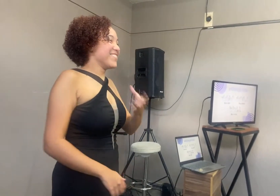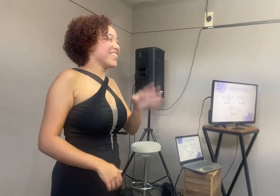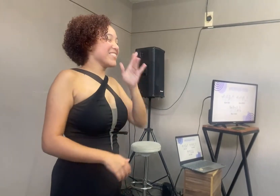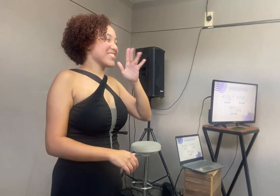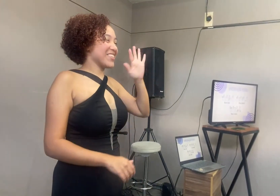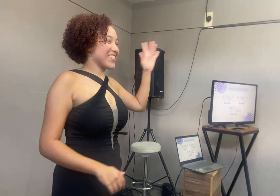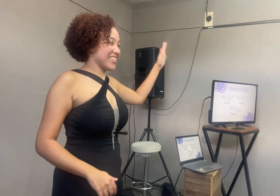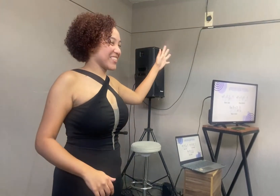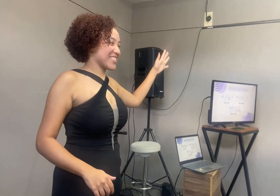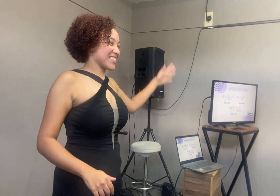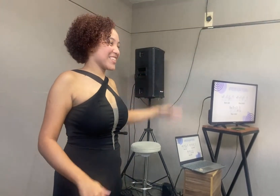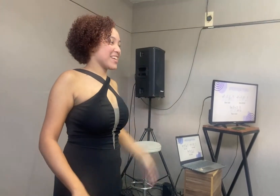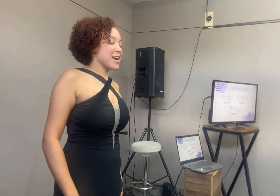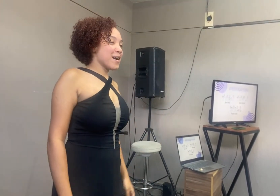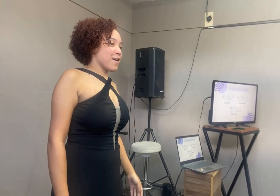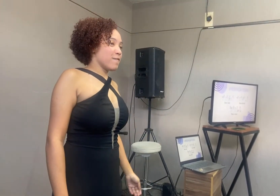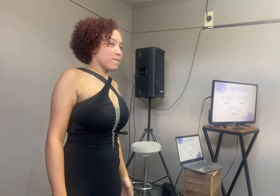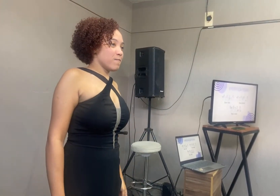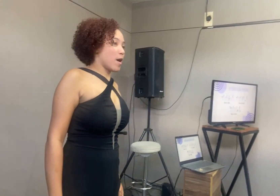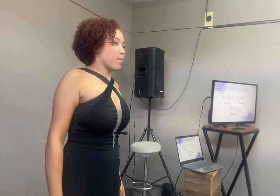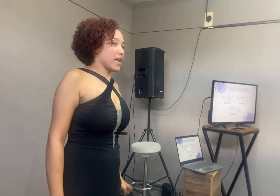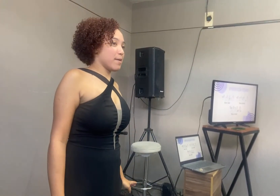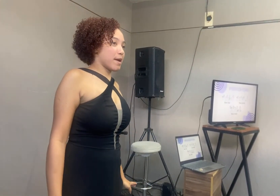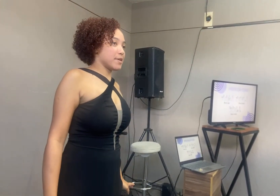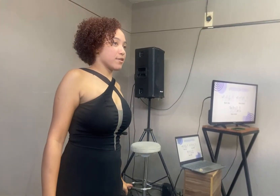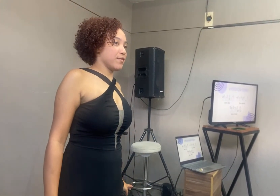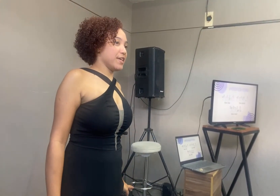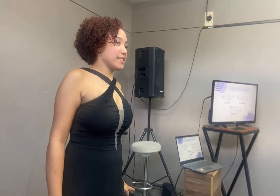bons sonhos. Vamos relembrar mais uma vez?